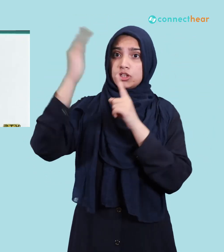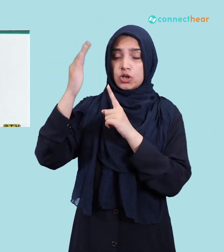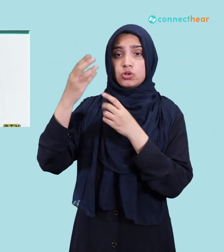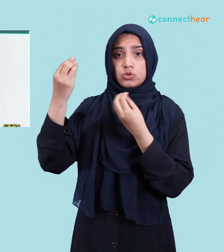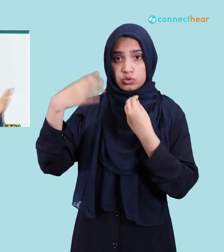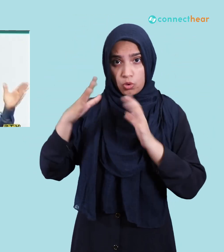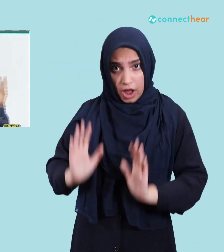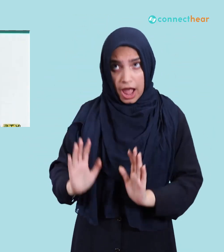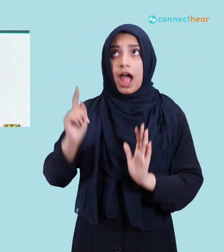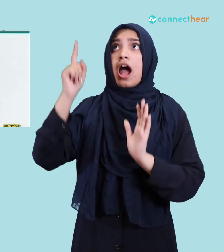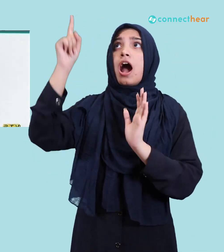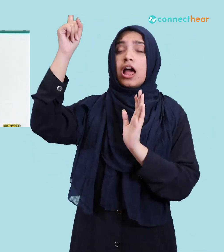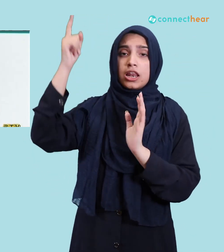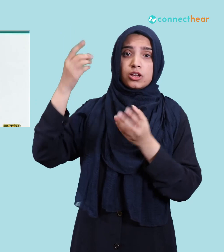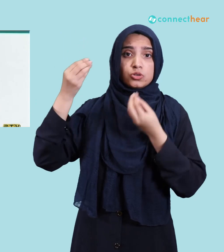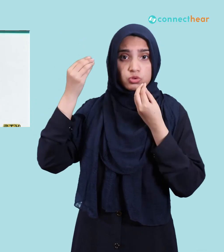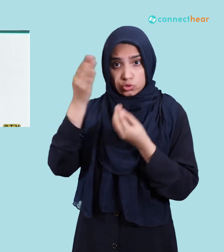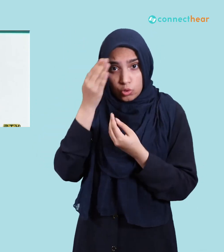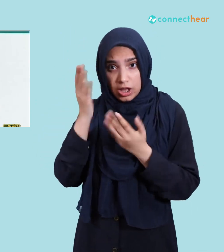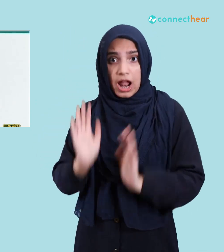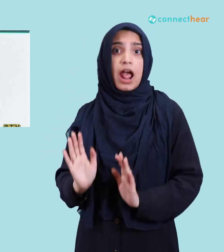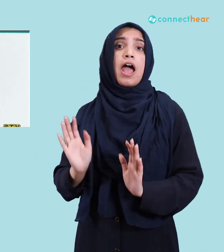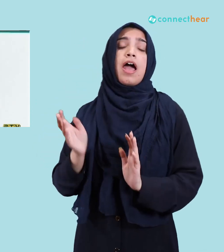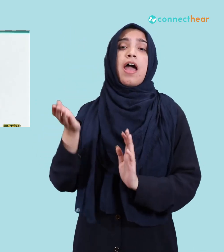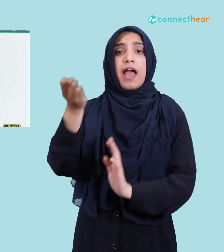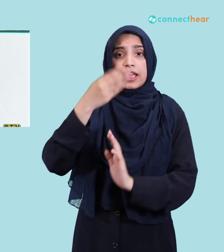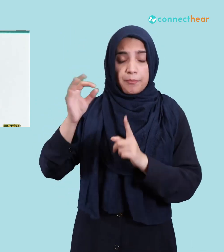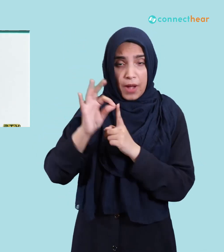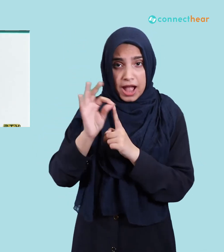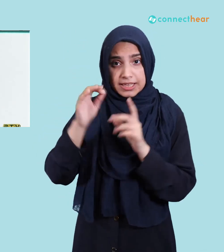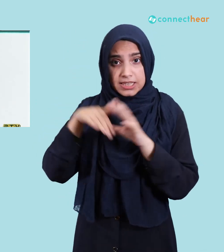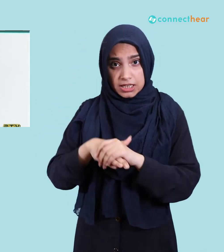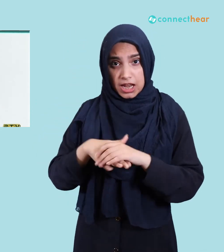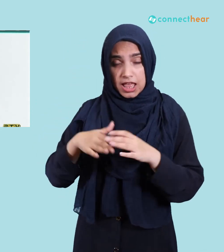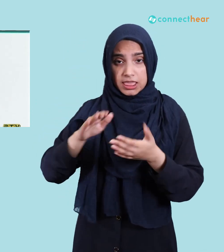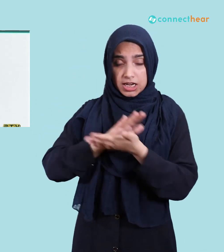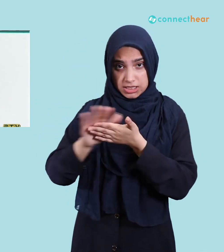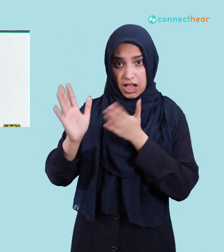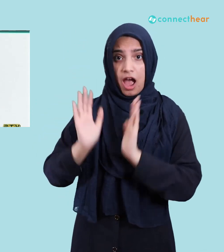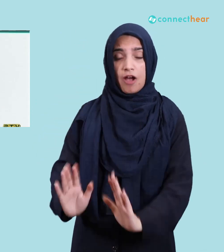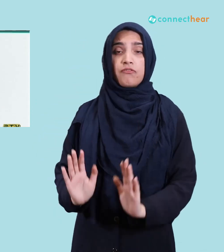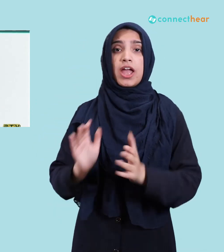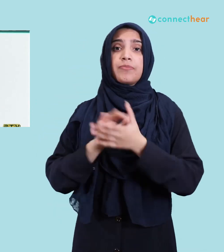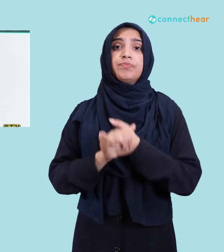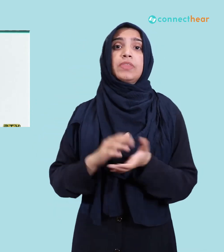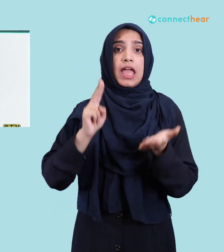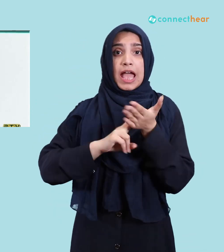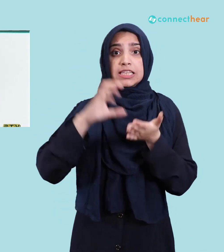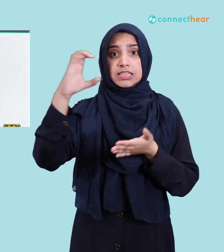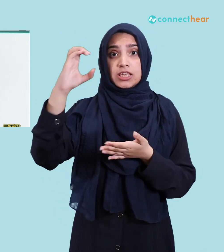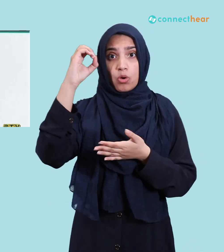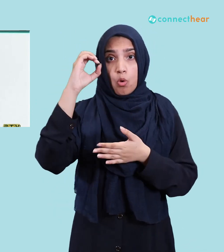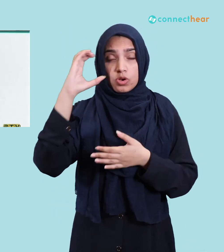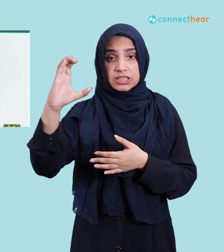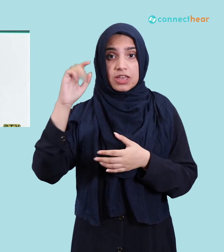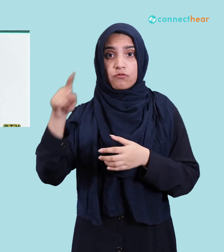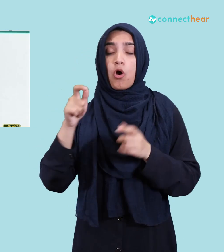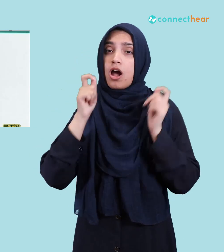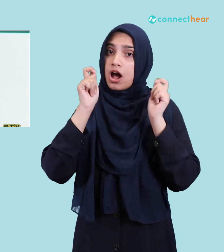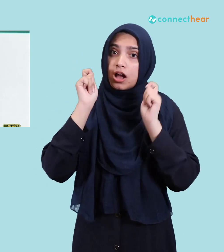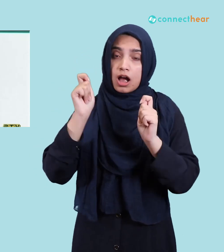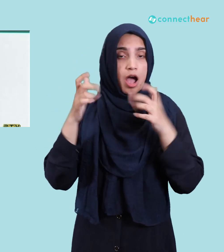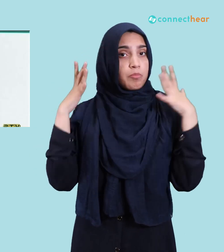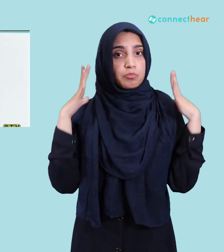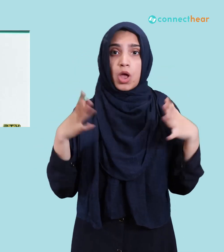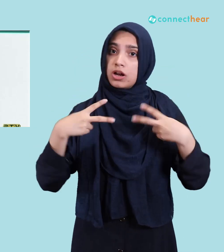پالیسیز تھیں. NCOC کو میں خاص طور پہ وہ ہمارا تھنک ٹینک بیٹھا ہوا تھا، ہر روز جائزہ لیتا تھا. لیکن ہم نے سب سے بڑا فیصلہ